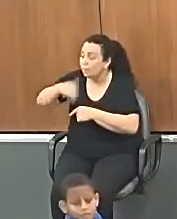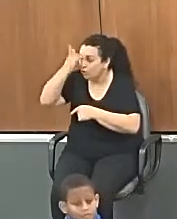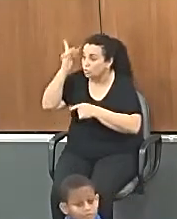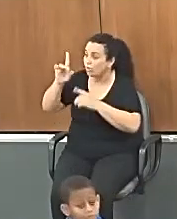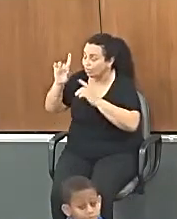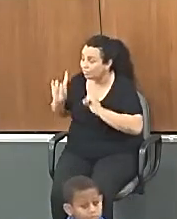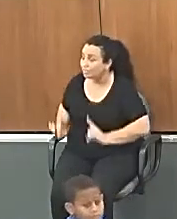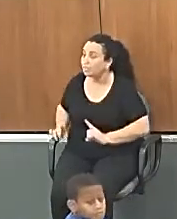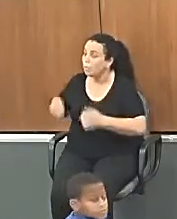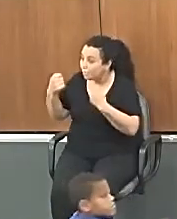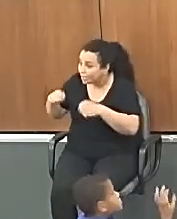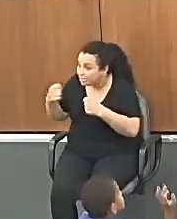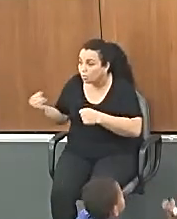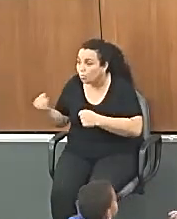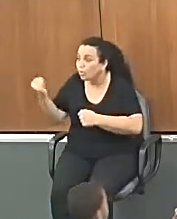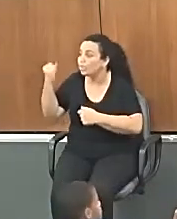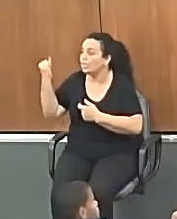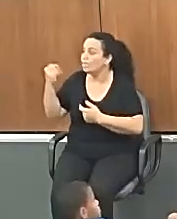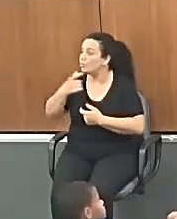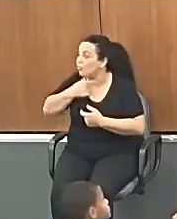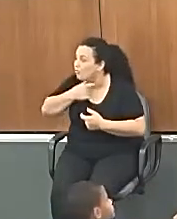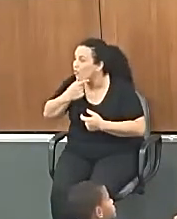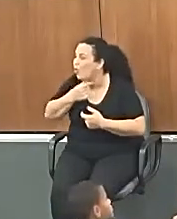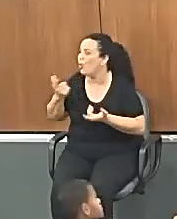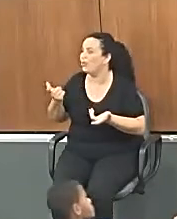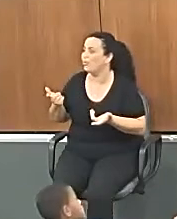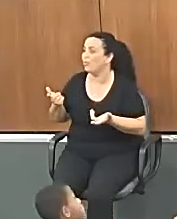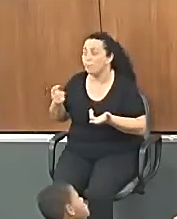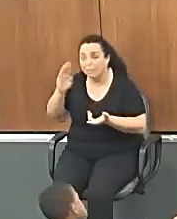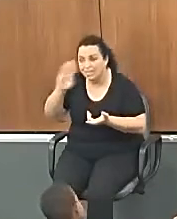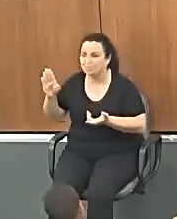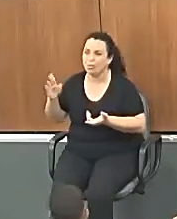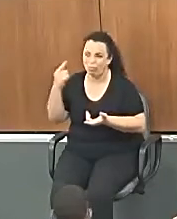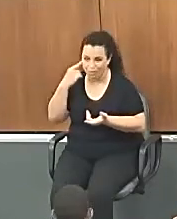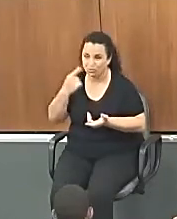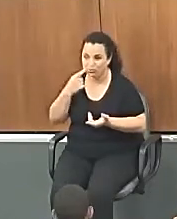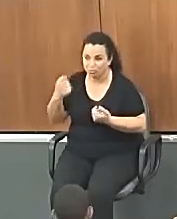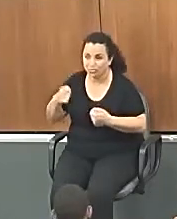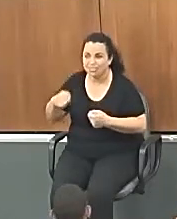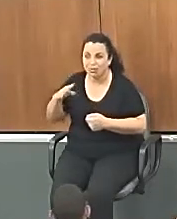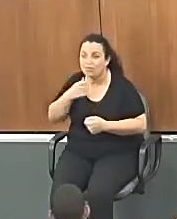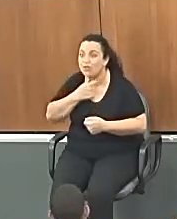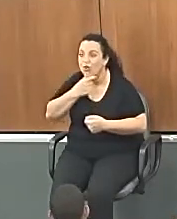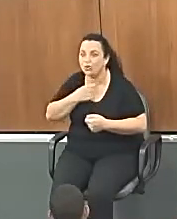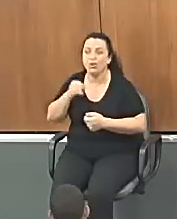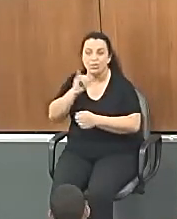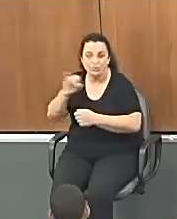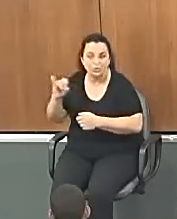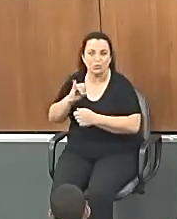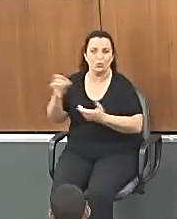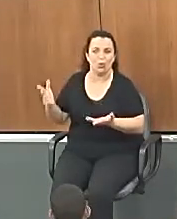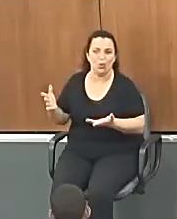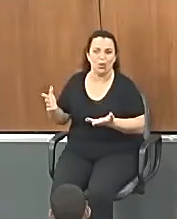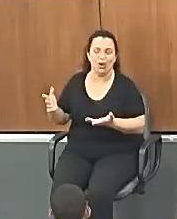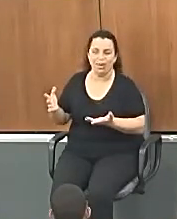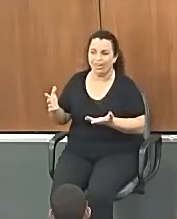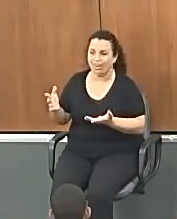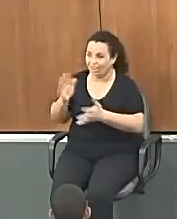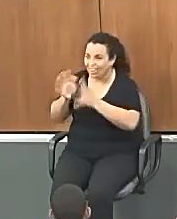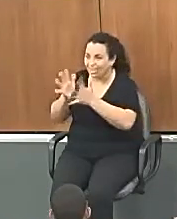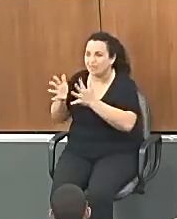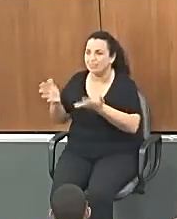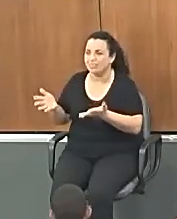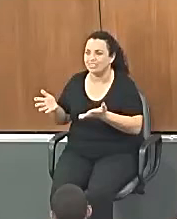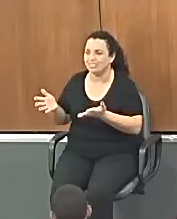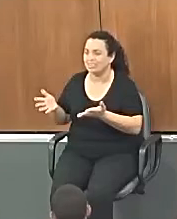dia no caso do surdo principalmente um forno é que a nossa escola tem para oferecer então deputado quero agradecer a iniciativa